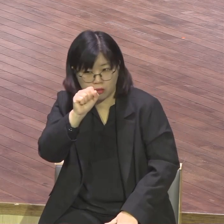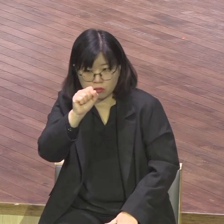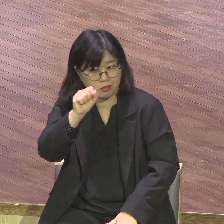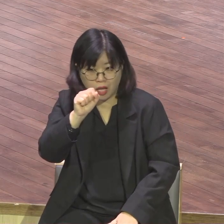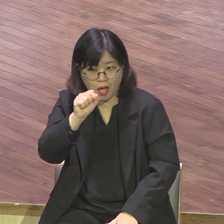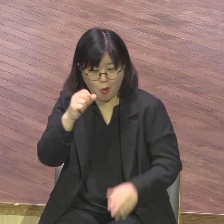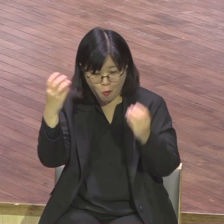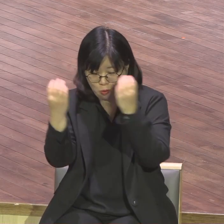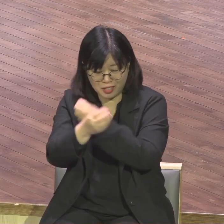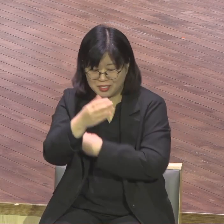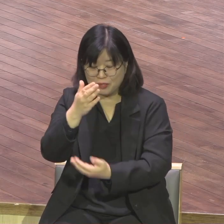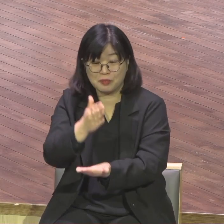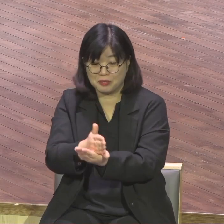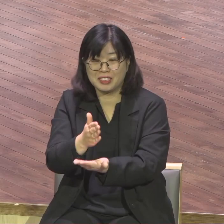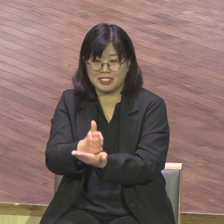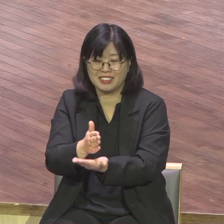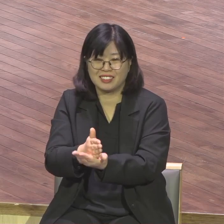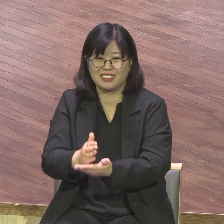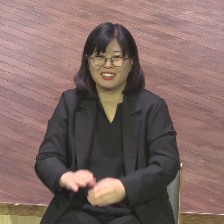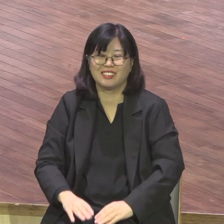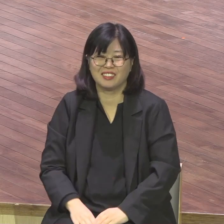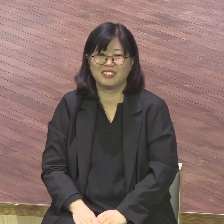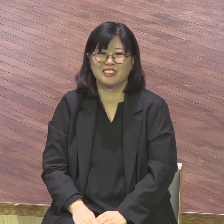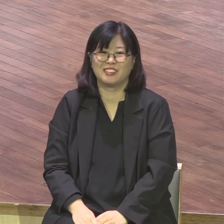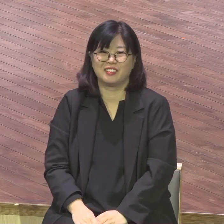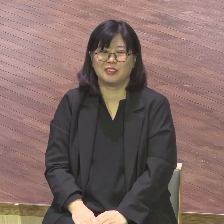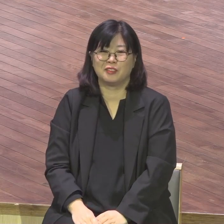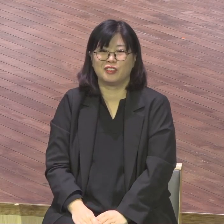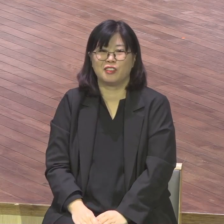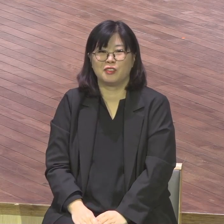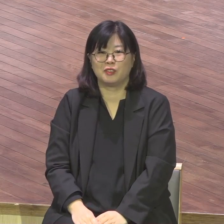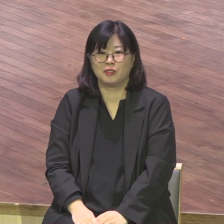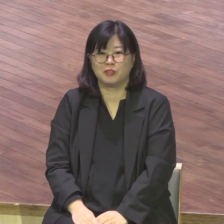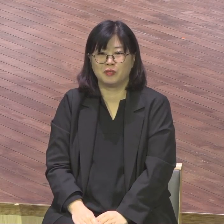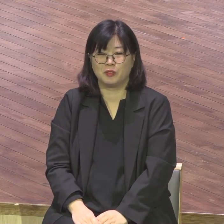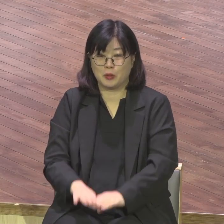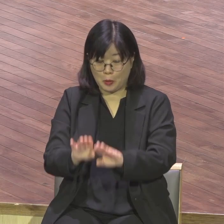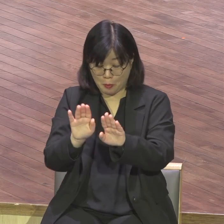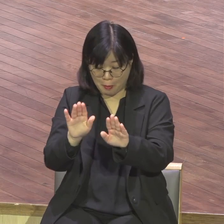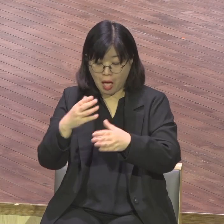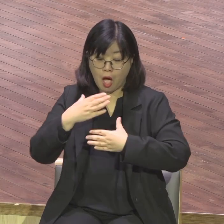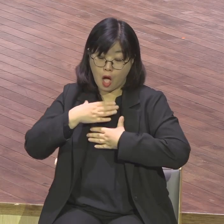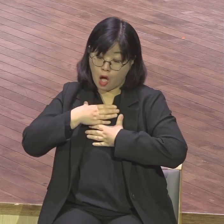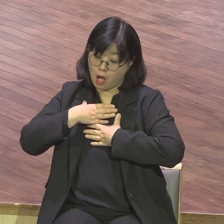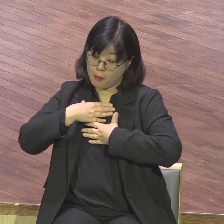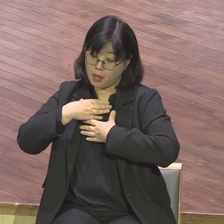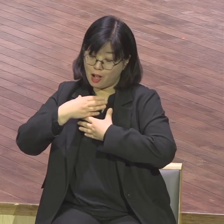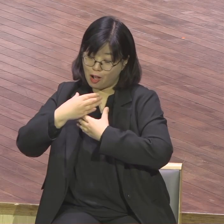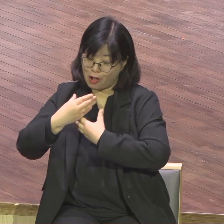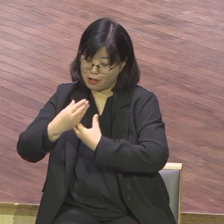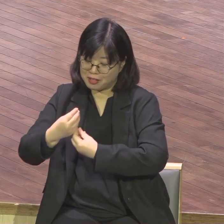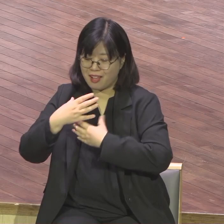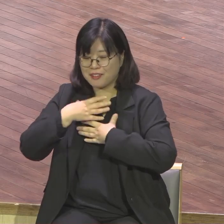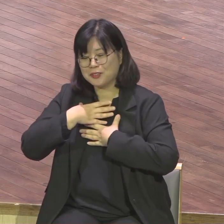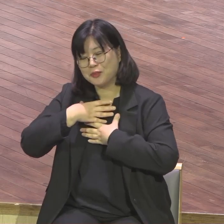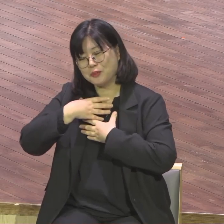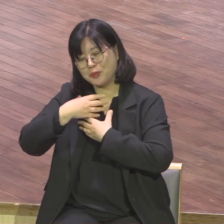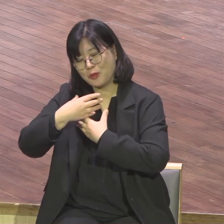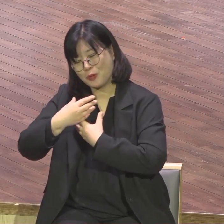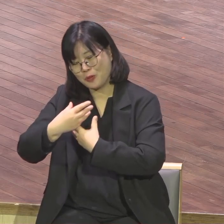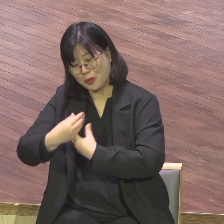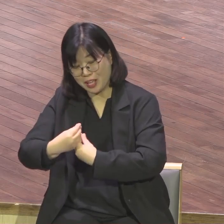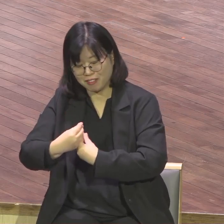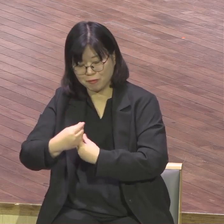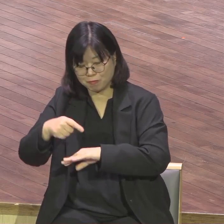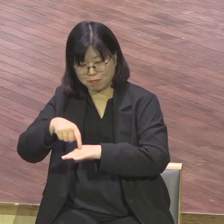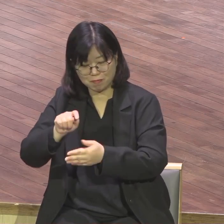복음을 전한 사람이 교회를 인도한 사람이 날 불안해하고 날 부정적이면 그 사람이